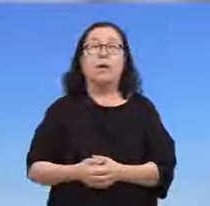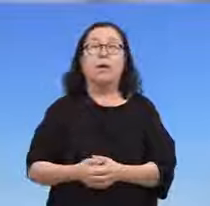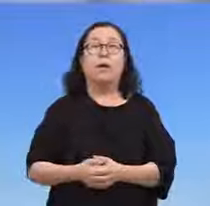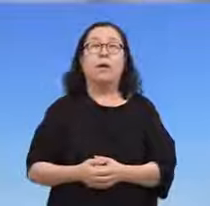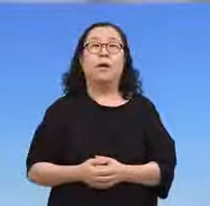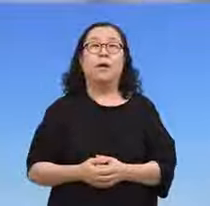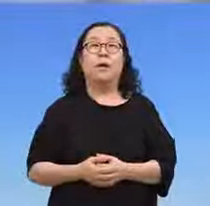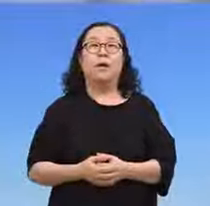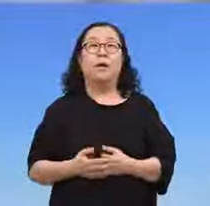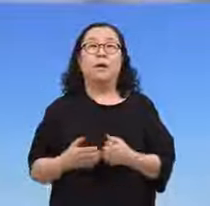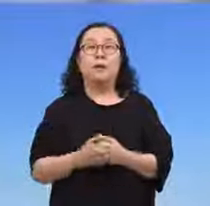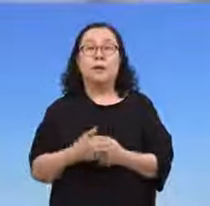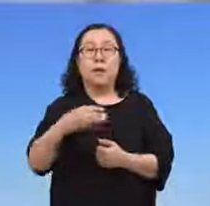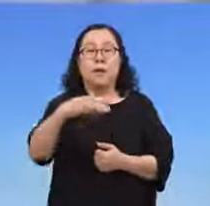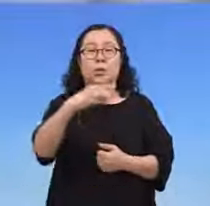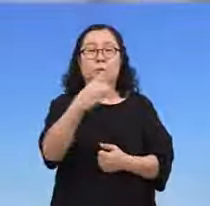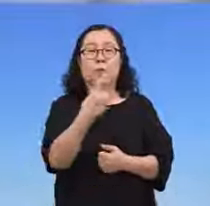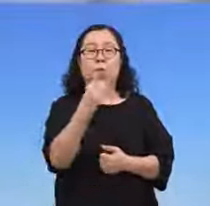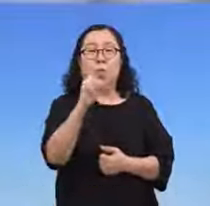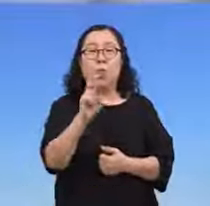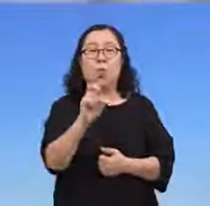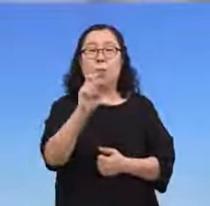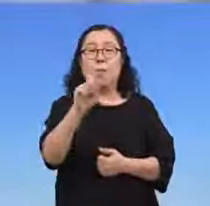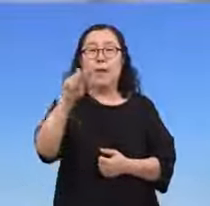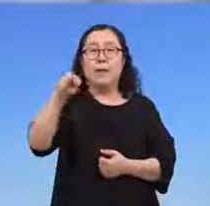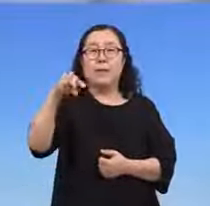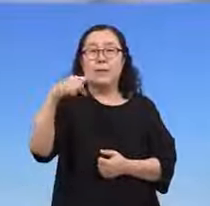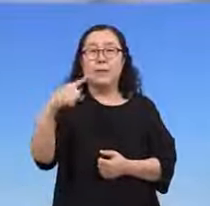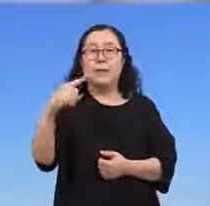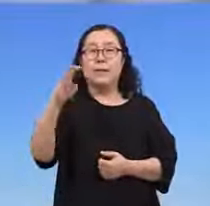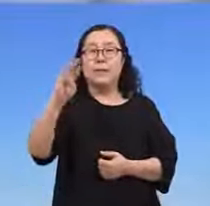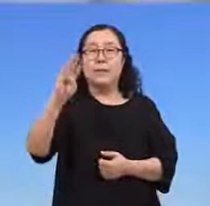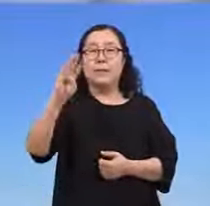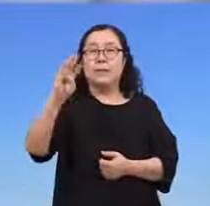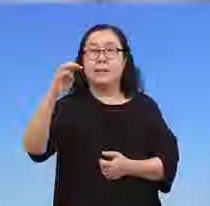그래서 청교도 설교자인 토마스 브룩스가 한 이 열정